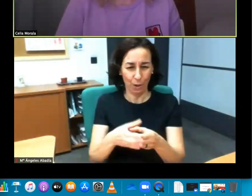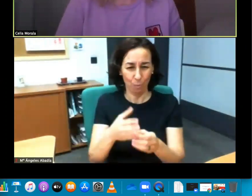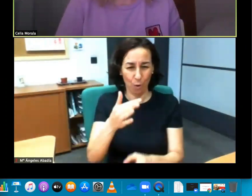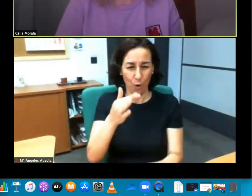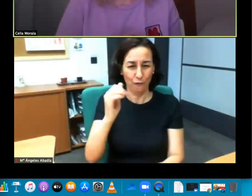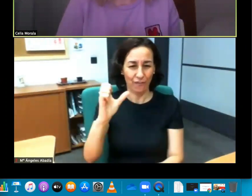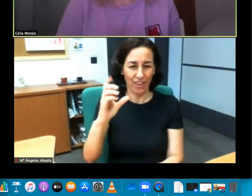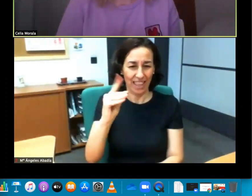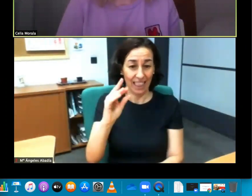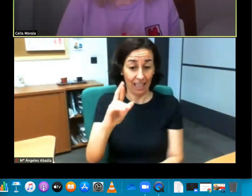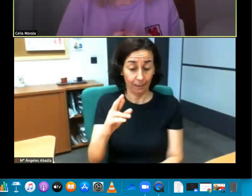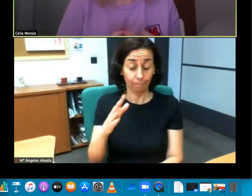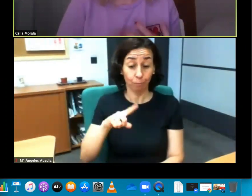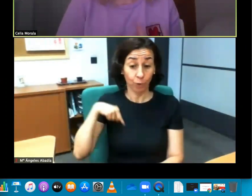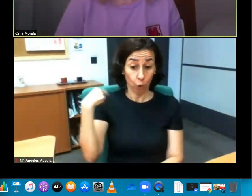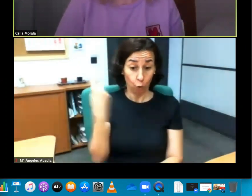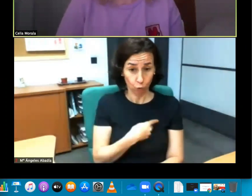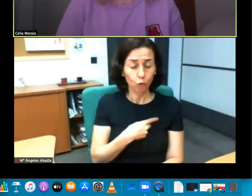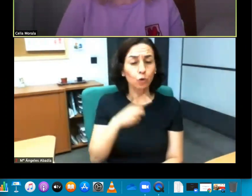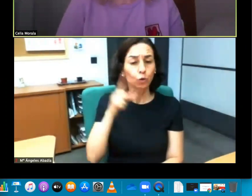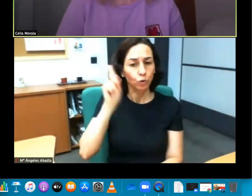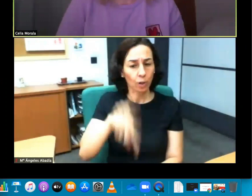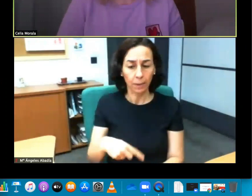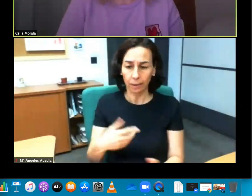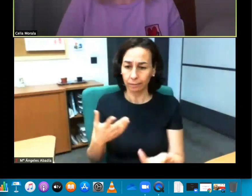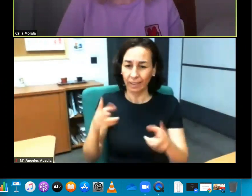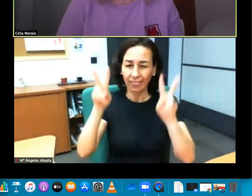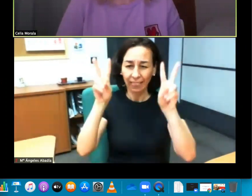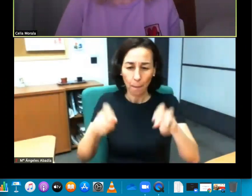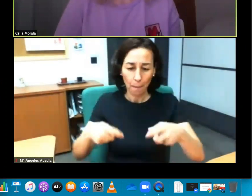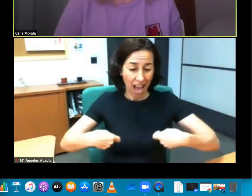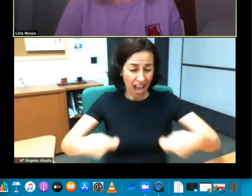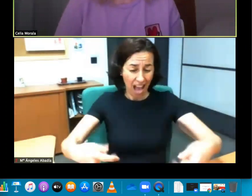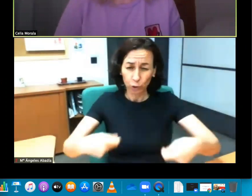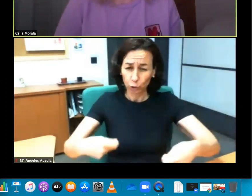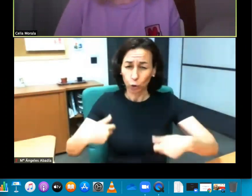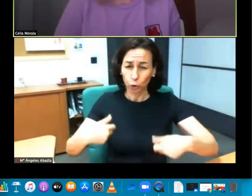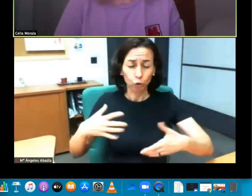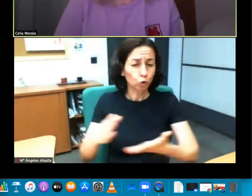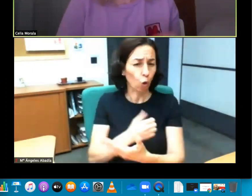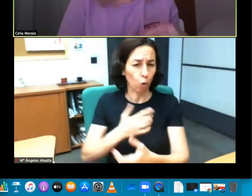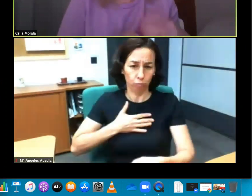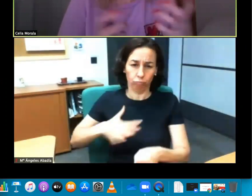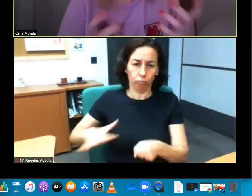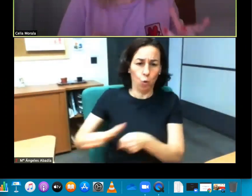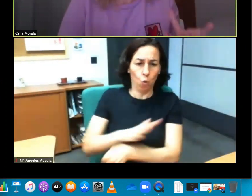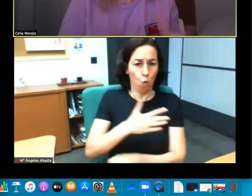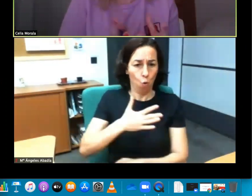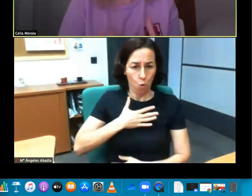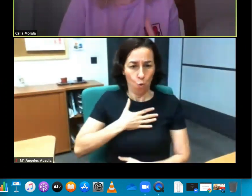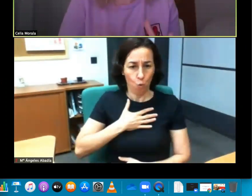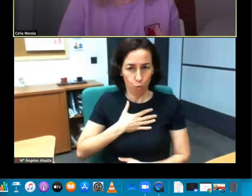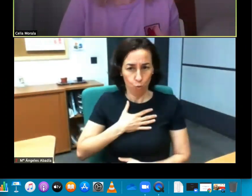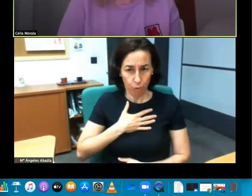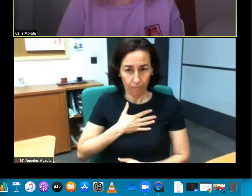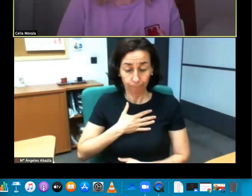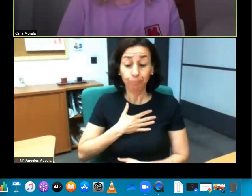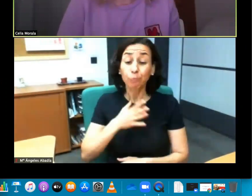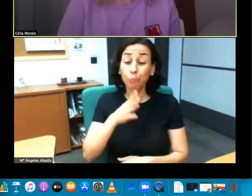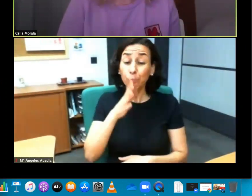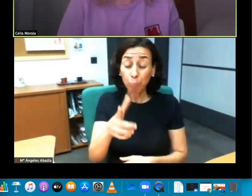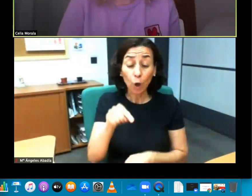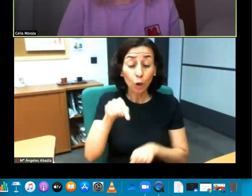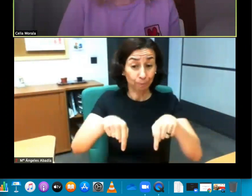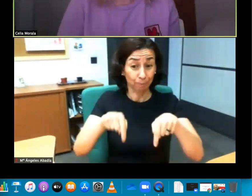bueno, desde FEDER nos encargaríamos del gasto derivado de la actividad, porque sería a lo largo de toda la Comunidad de Madrid o de la